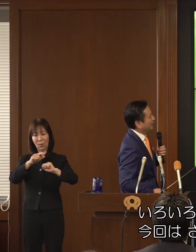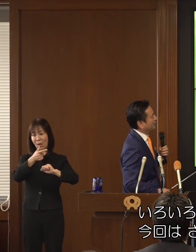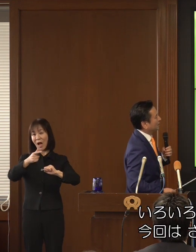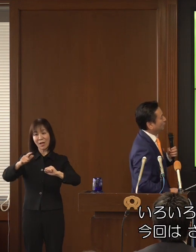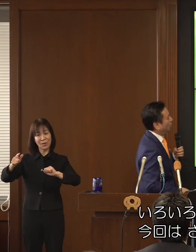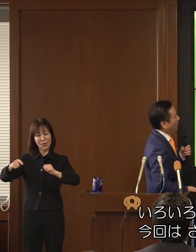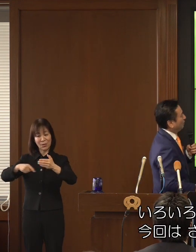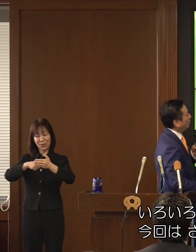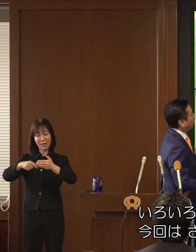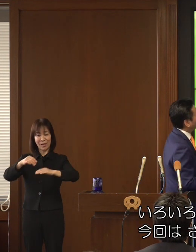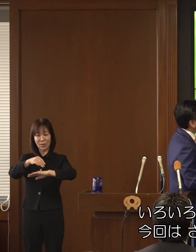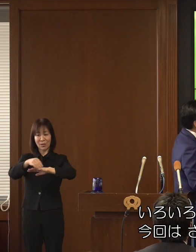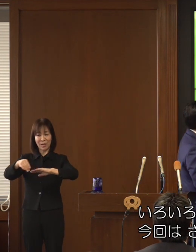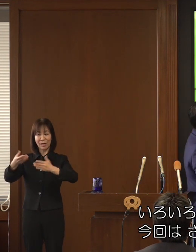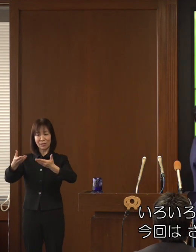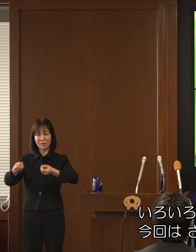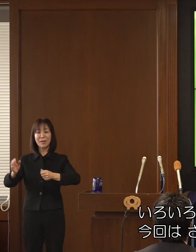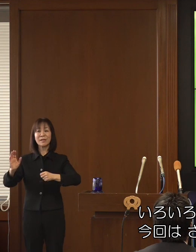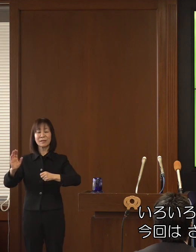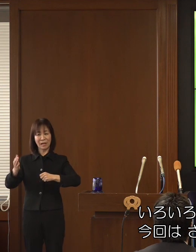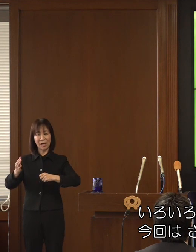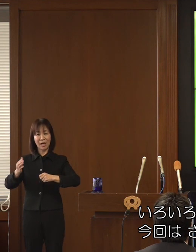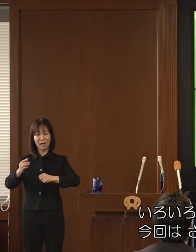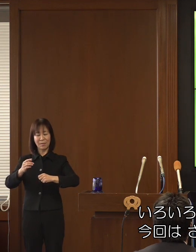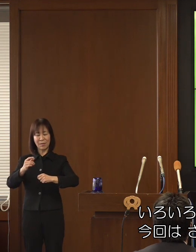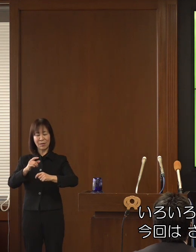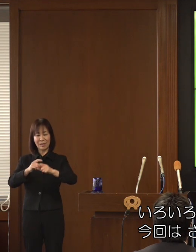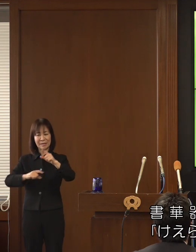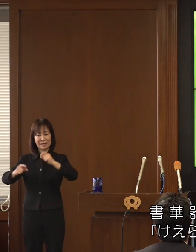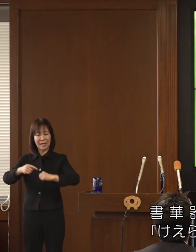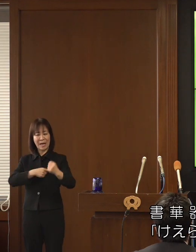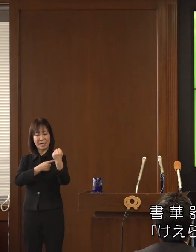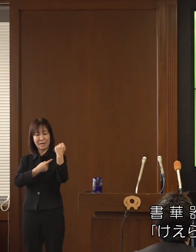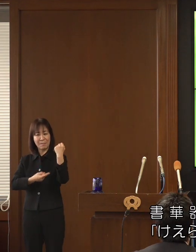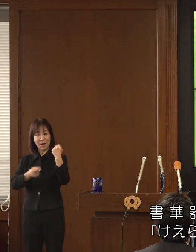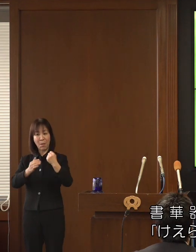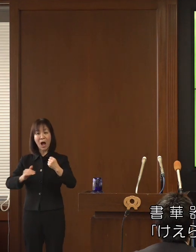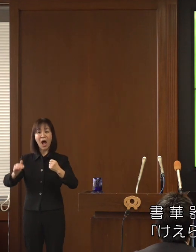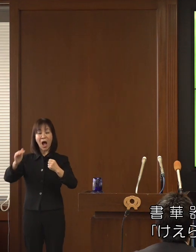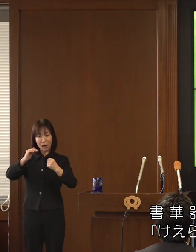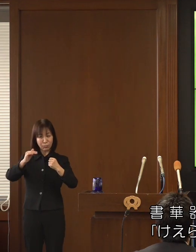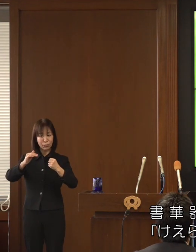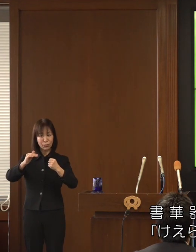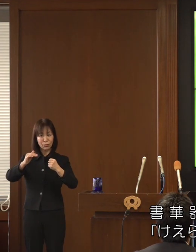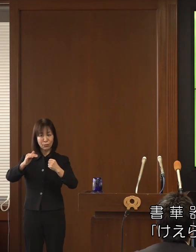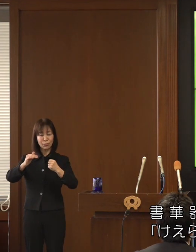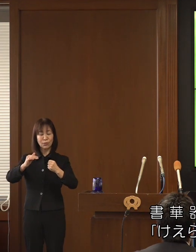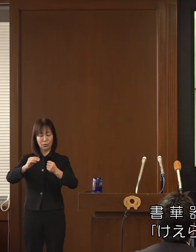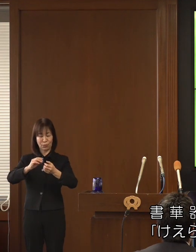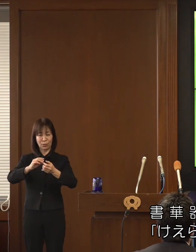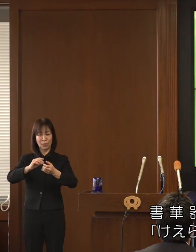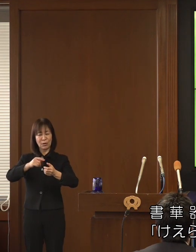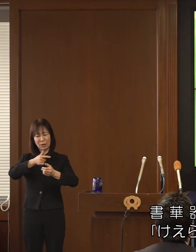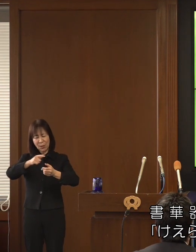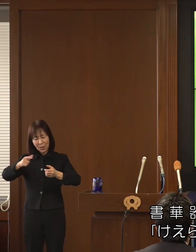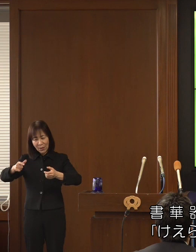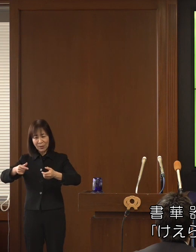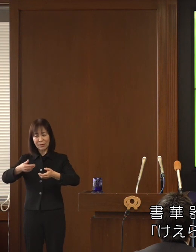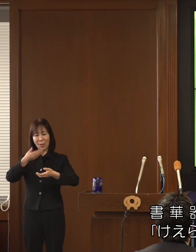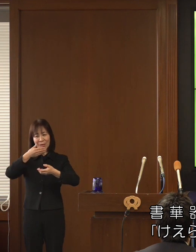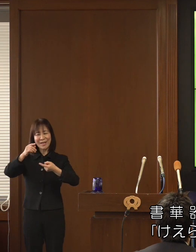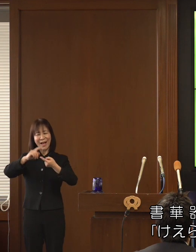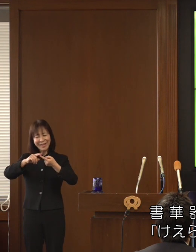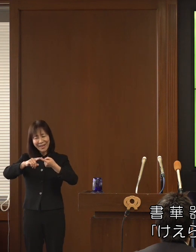ろいろやってきたんですけども、まあ、今回はさらにパワーアップして、書、花、器、お酒、